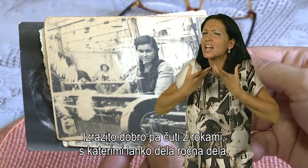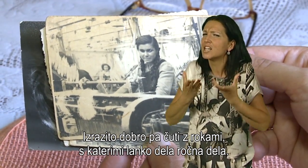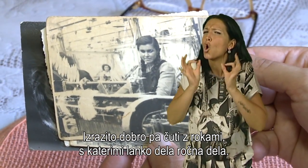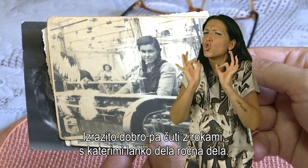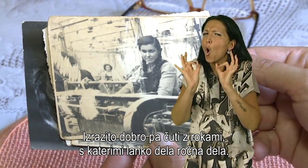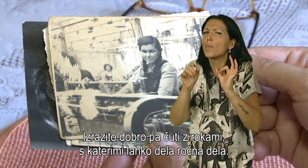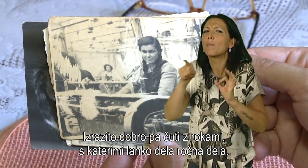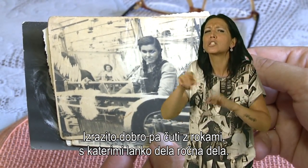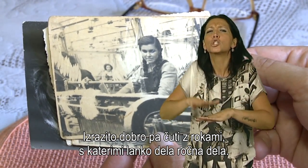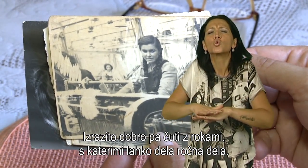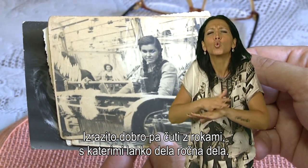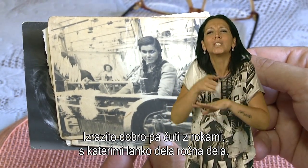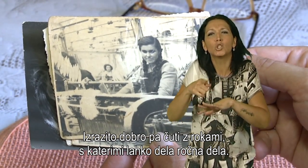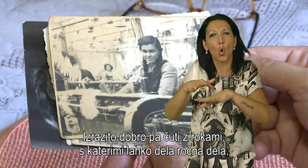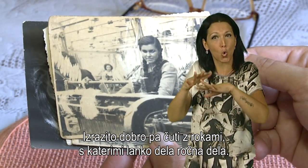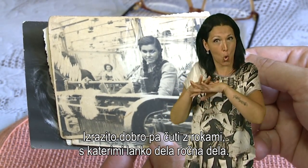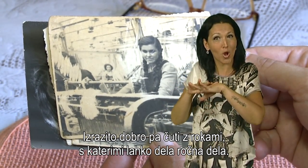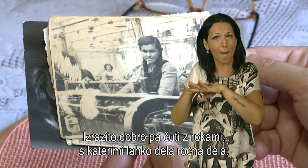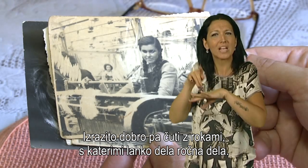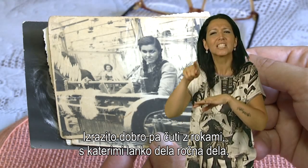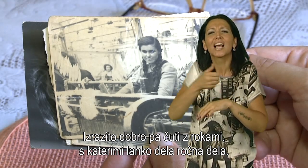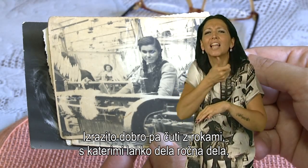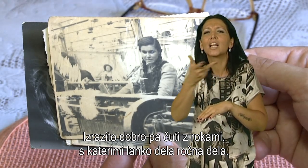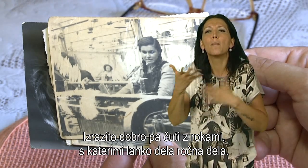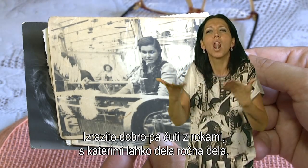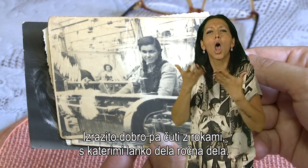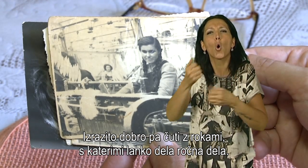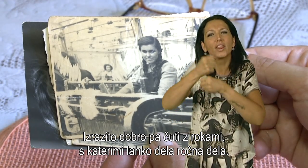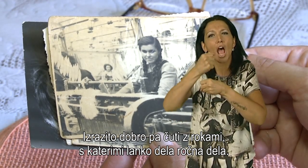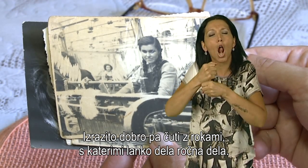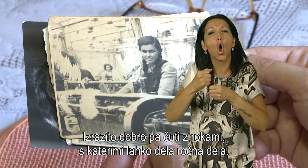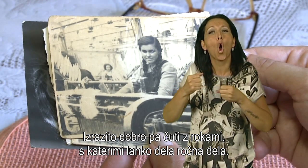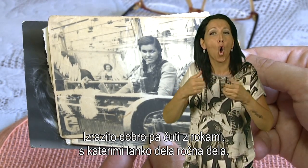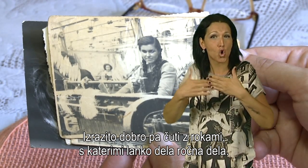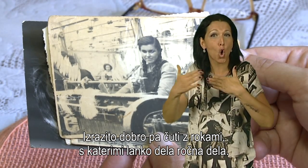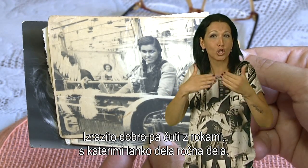Izrazito dobro pa čuti z rokami, s katerimi lahko dela ročna dela.